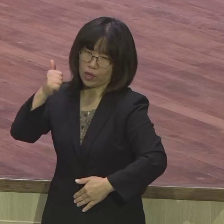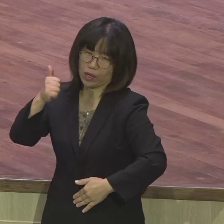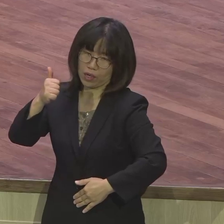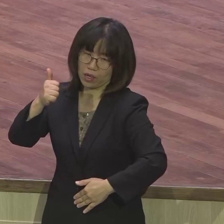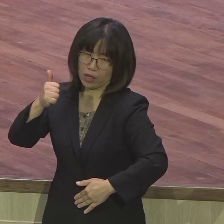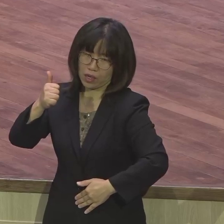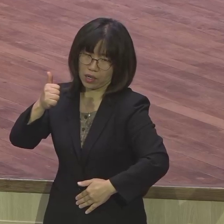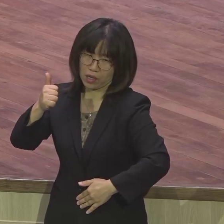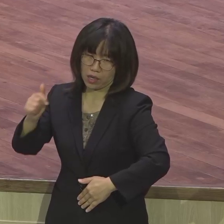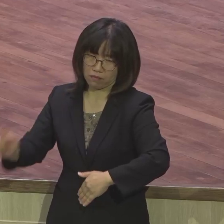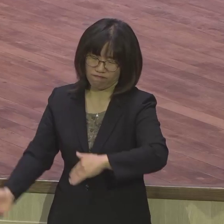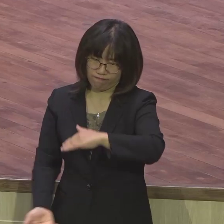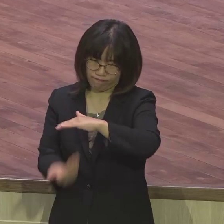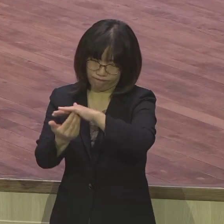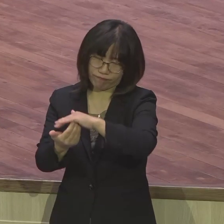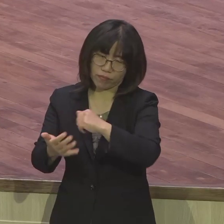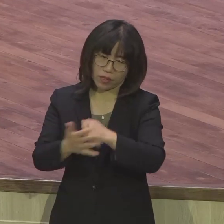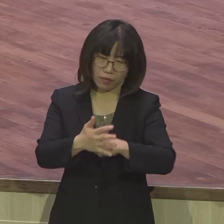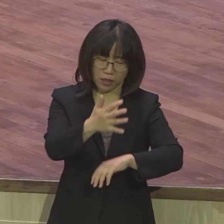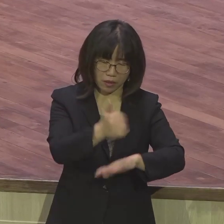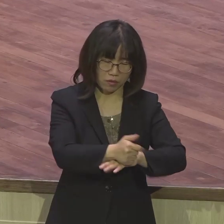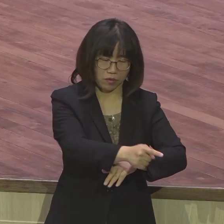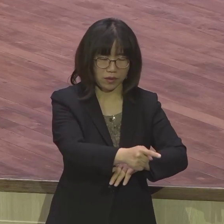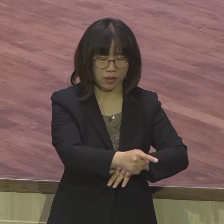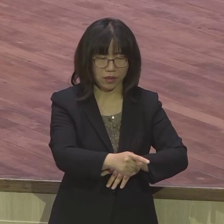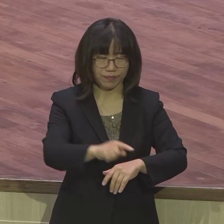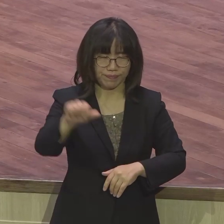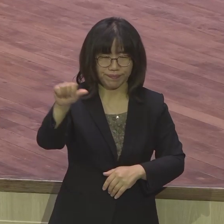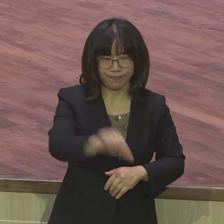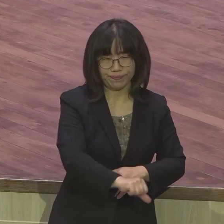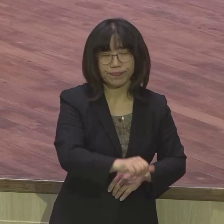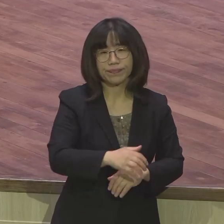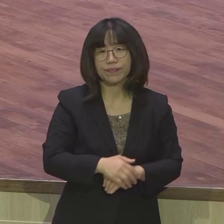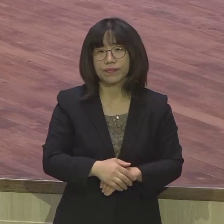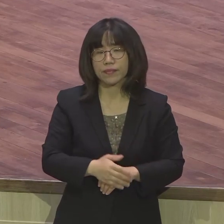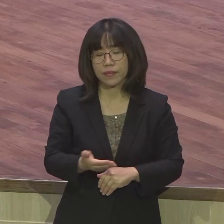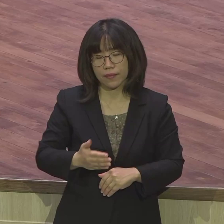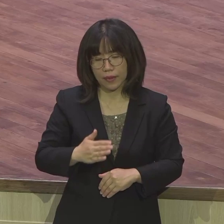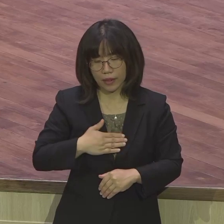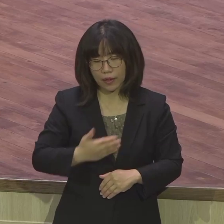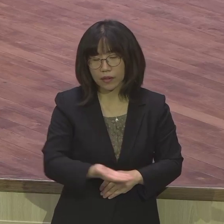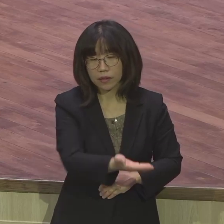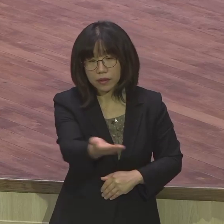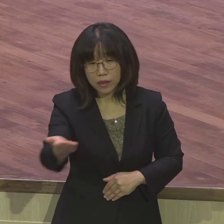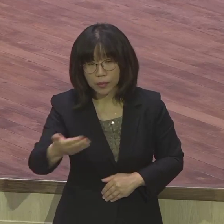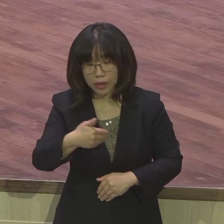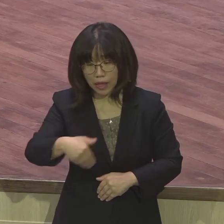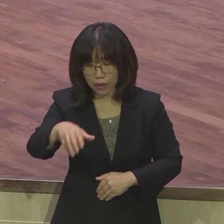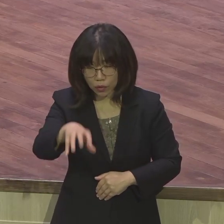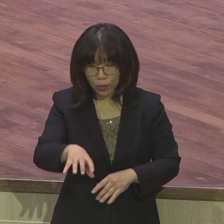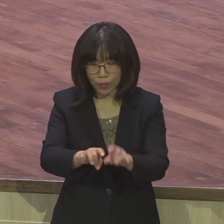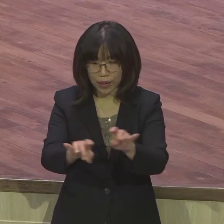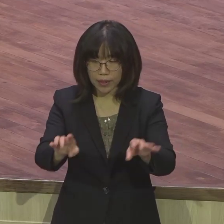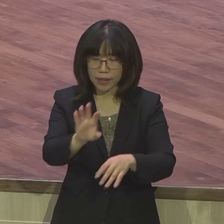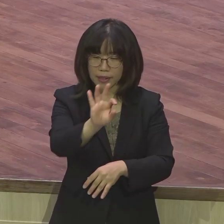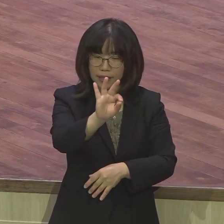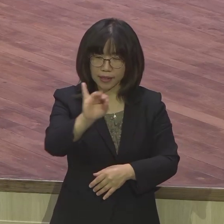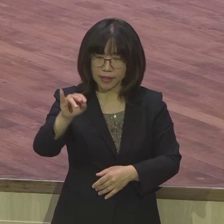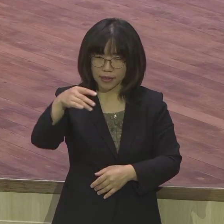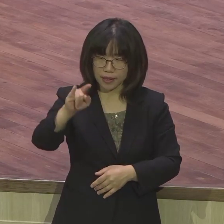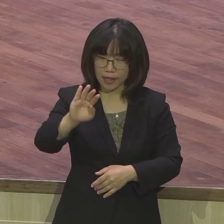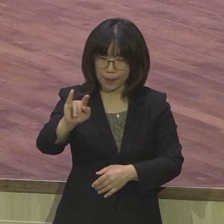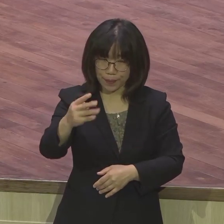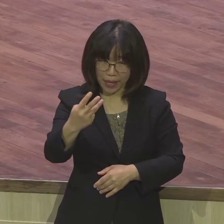신간이에요. 혼합주의. 저와 여러분이 가는 곳에는 그래서 이 이세벨의 이 사실 아버지는 이